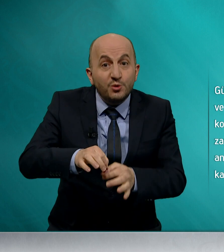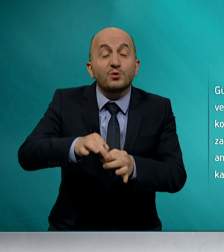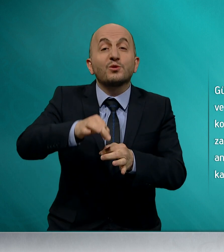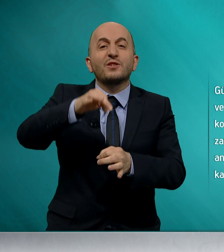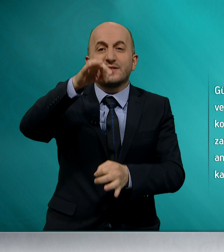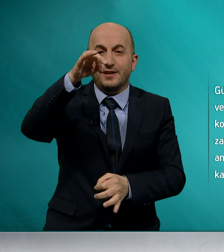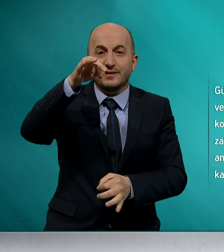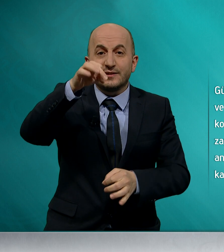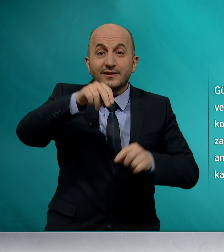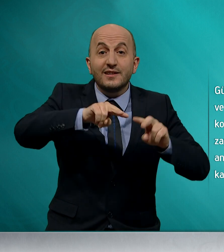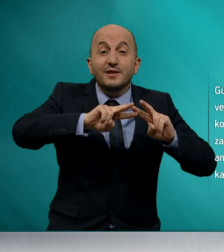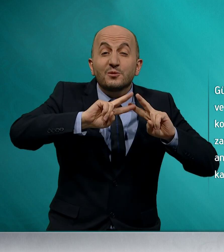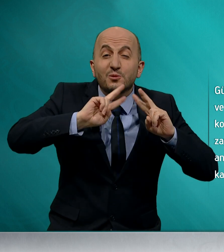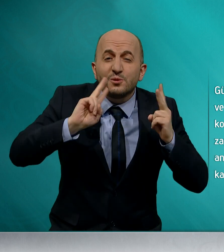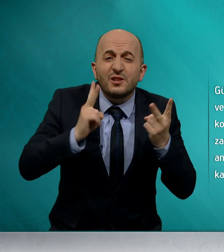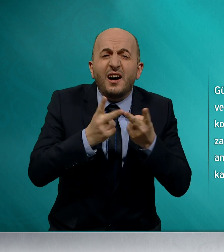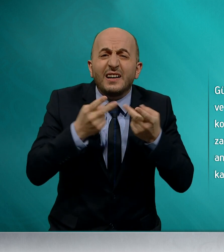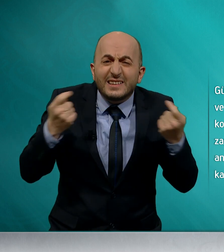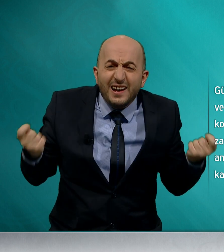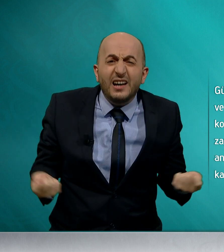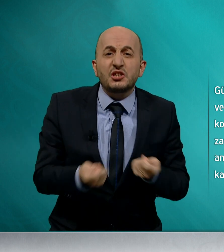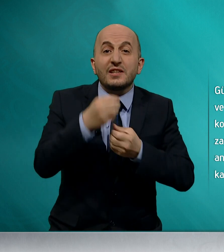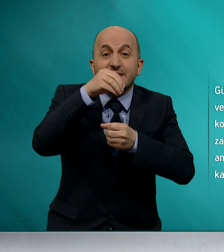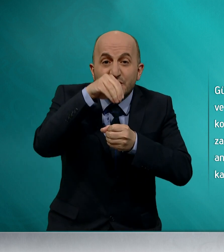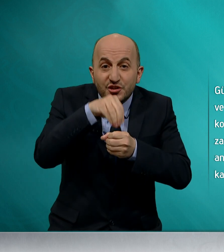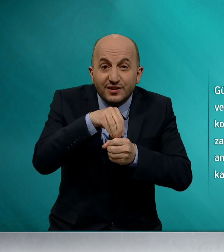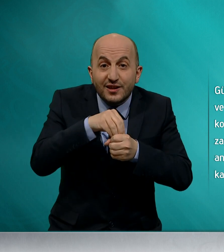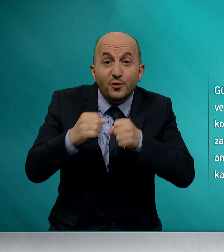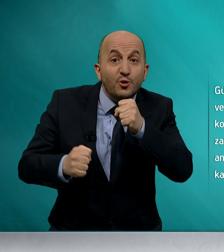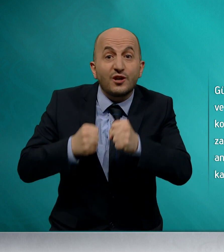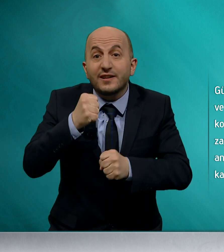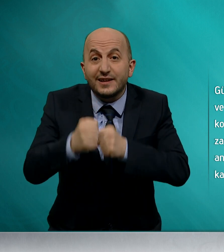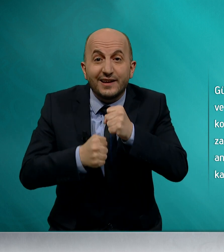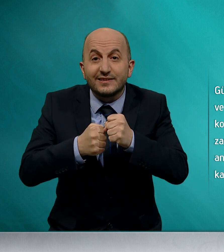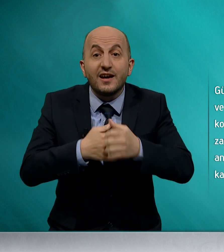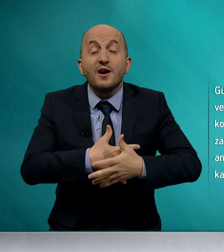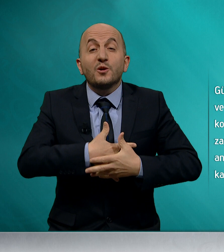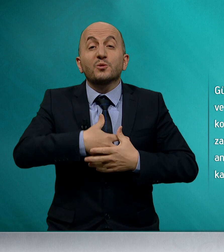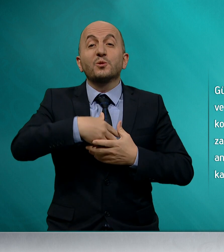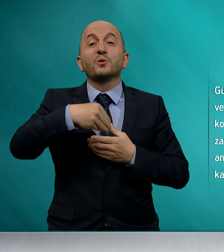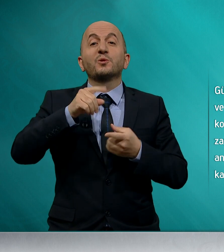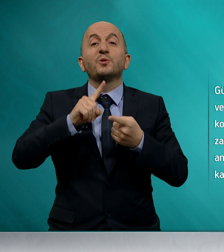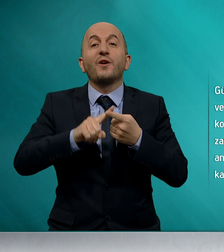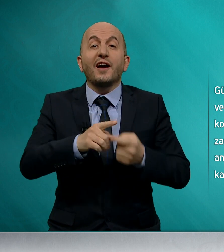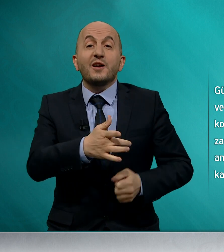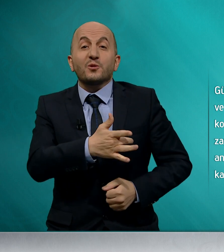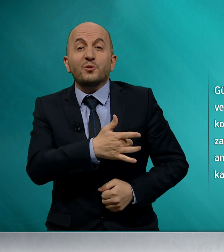Günümüz insanı dünya telaşesi içinde koşarken ruhunu ve